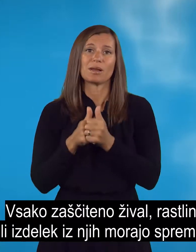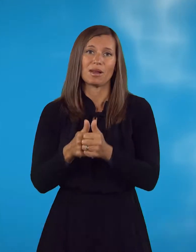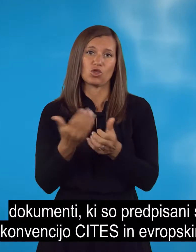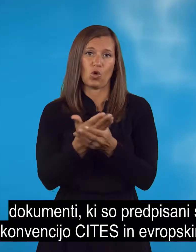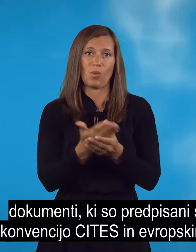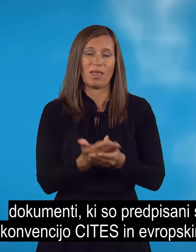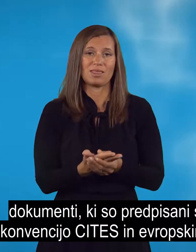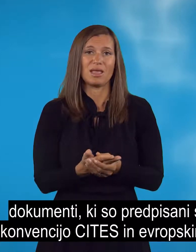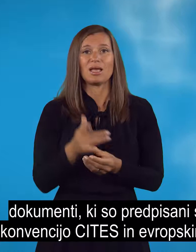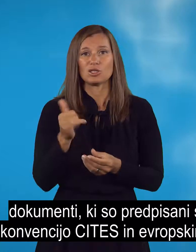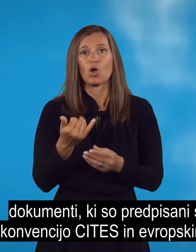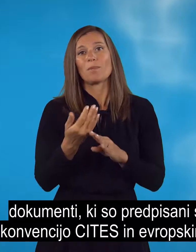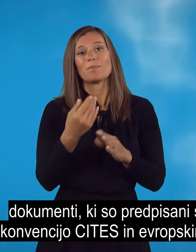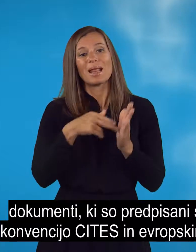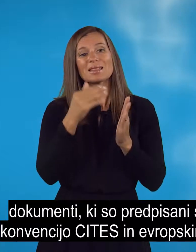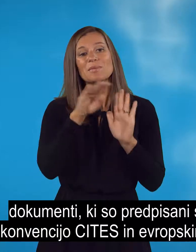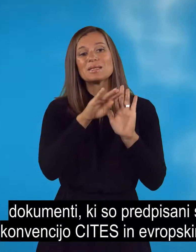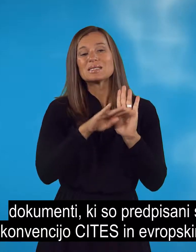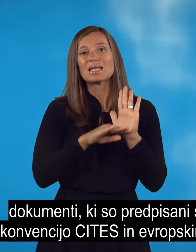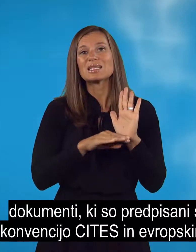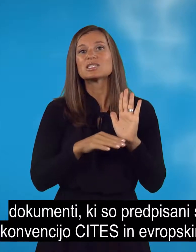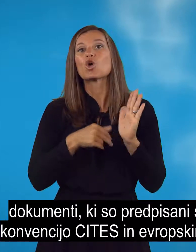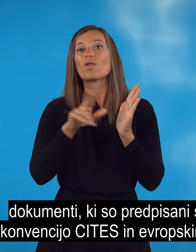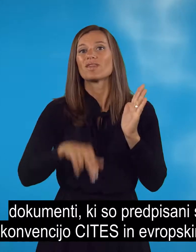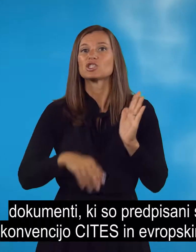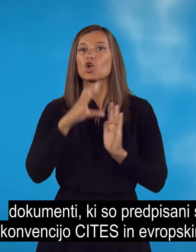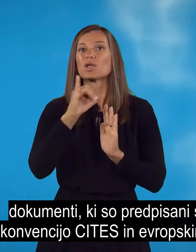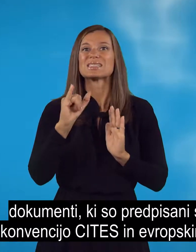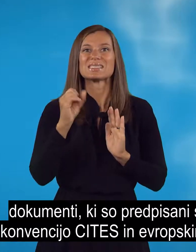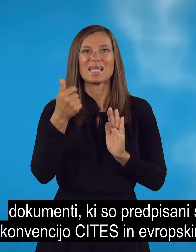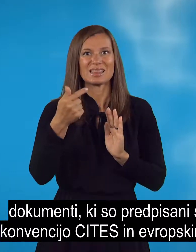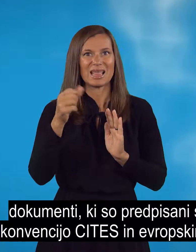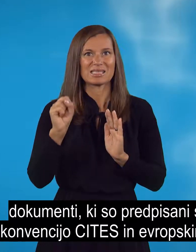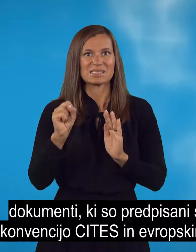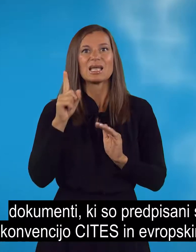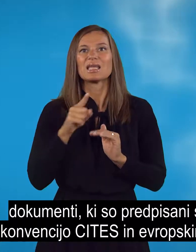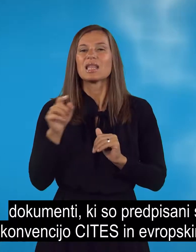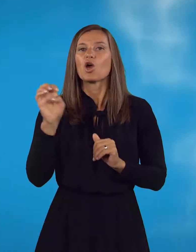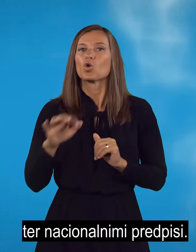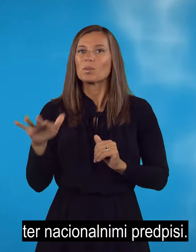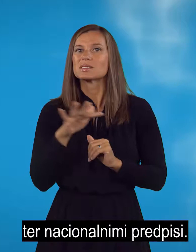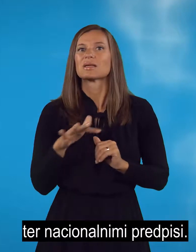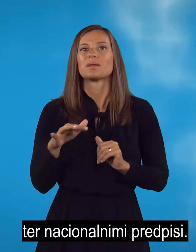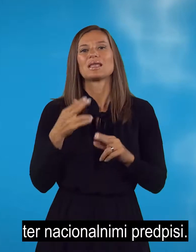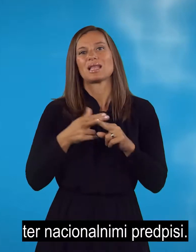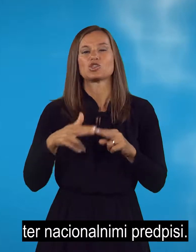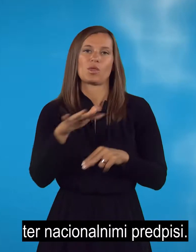dokumenti, ki so predpisani s konvencijo CITES in evropskimi ter nacionalnimi